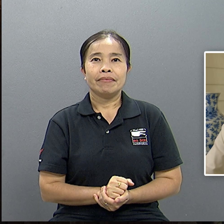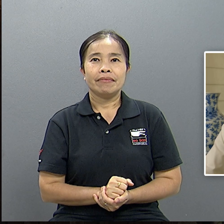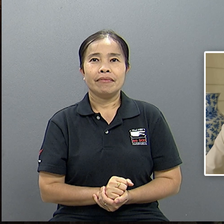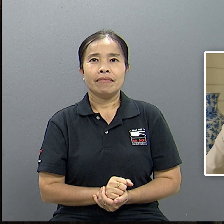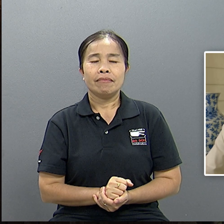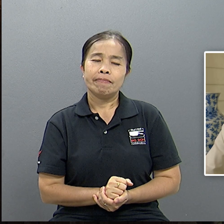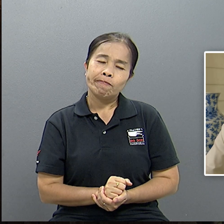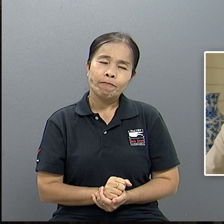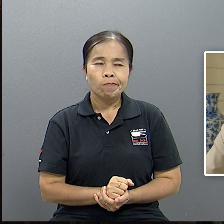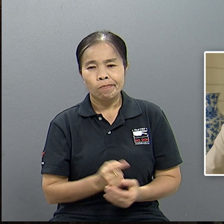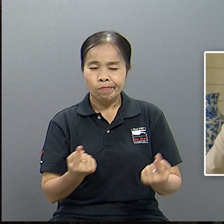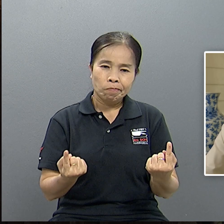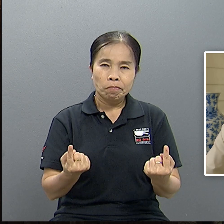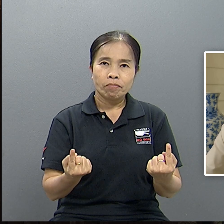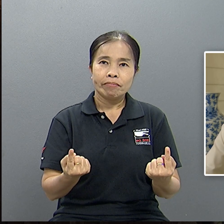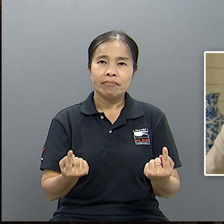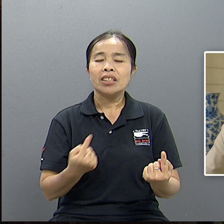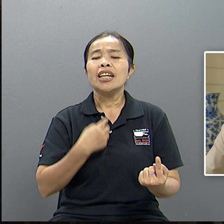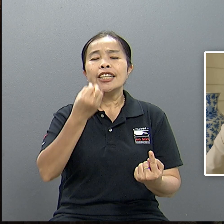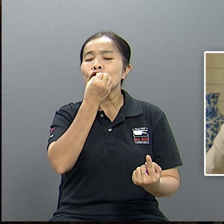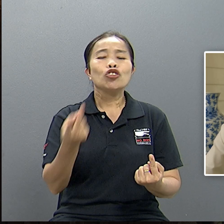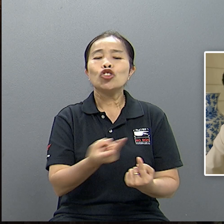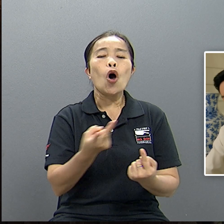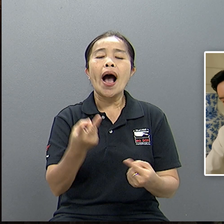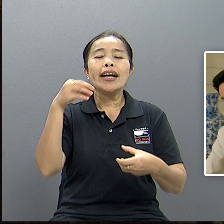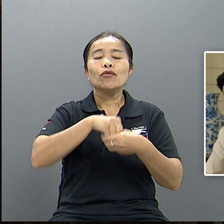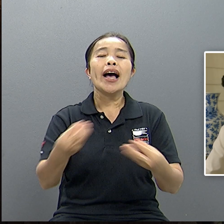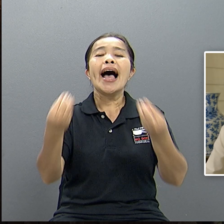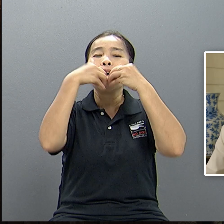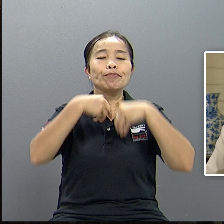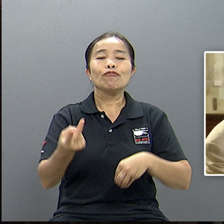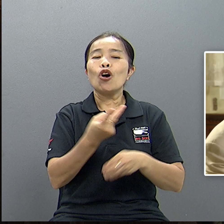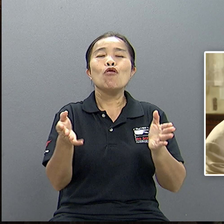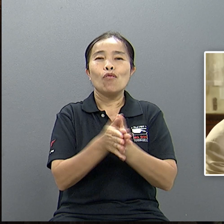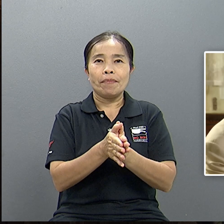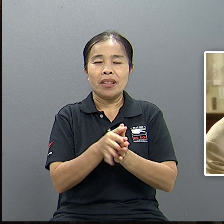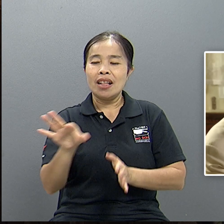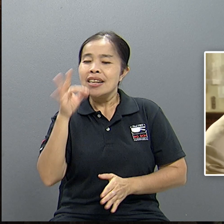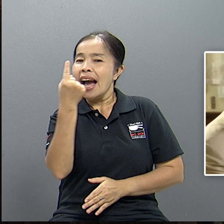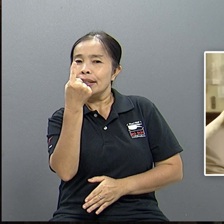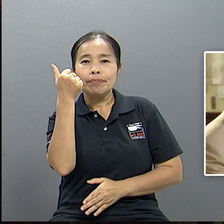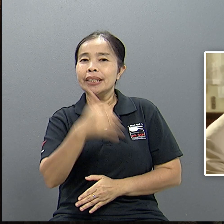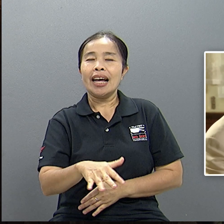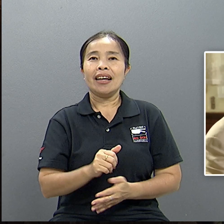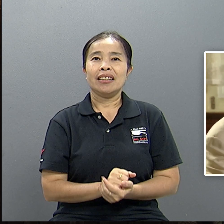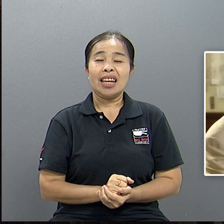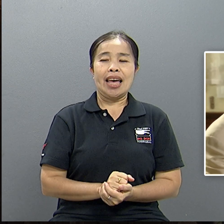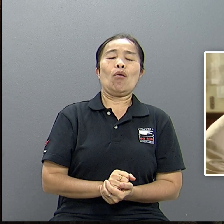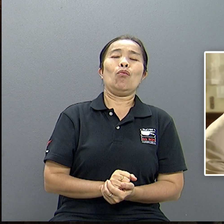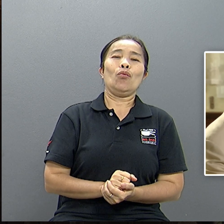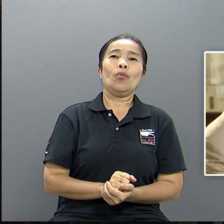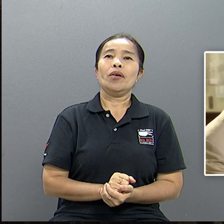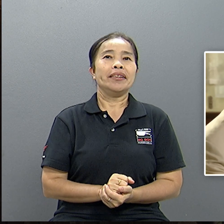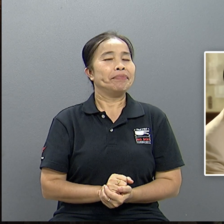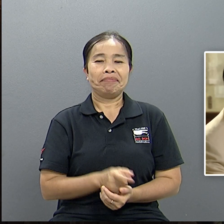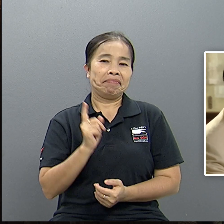ก็คงต้องกินทั้งสองอย่างควบคู่กันไปนะ เอาละสิรัก